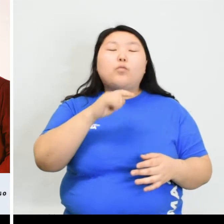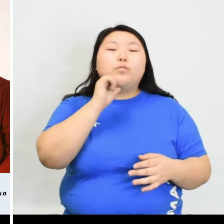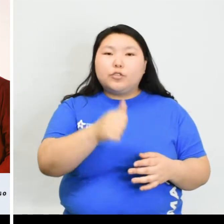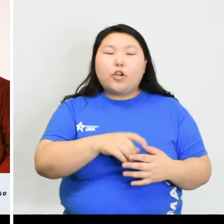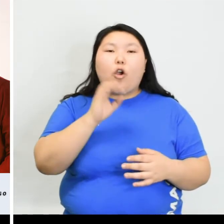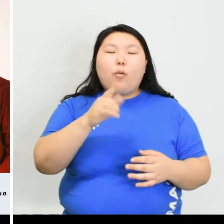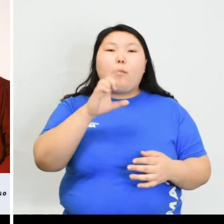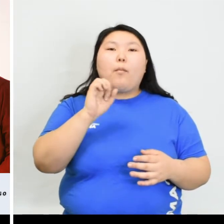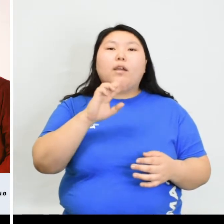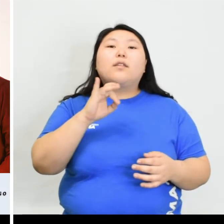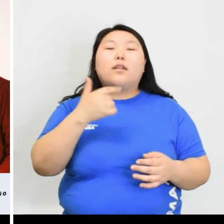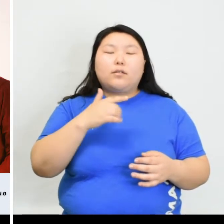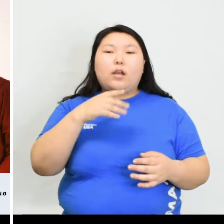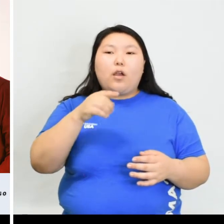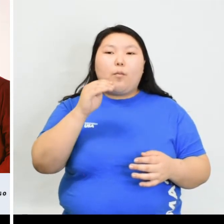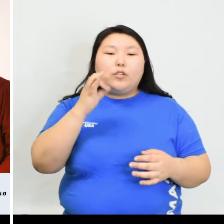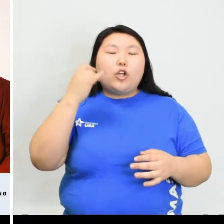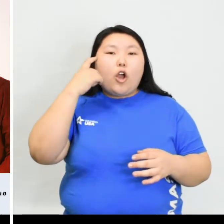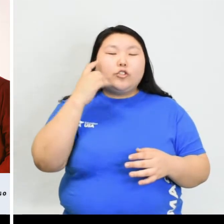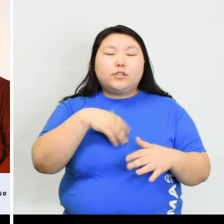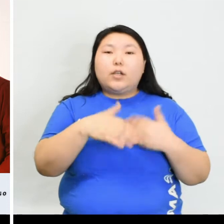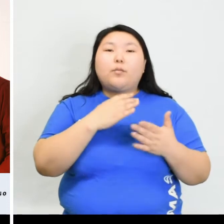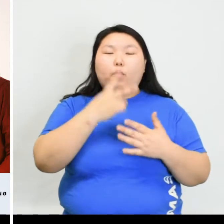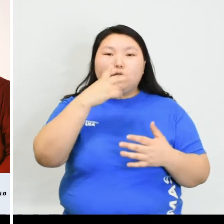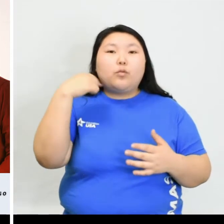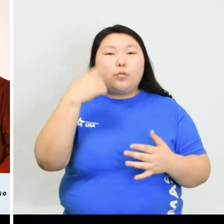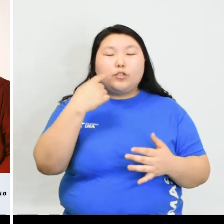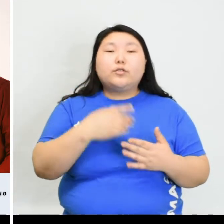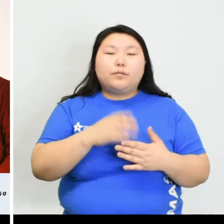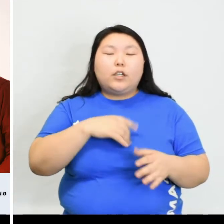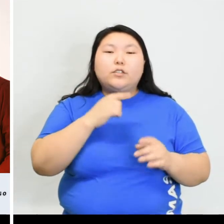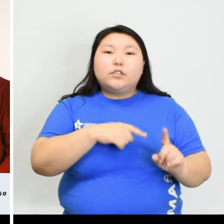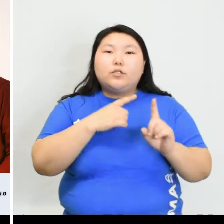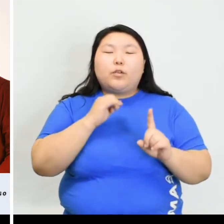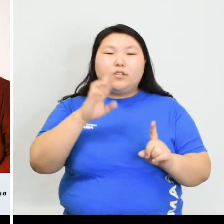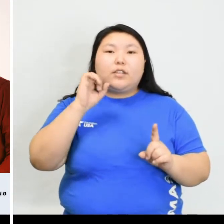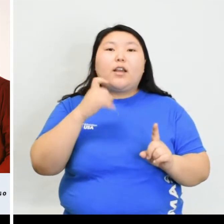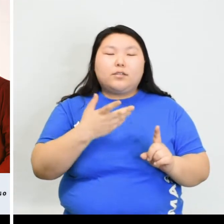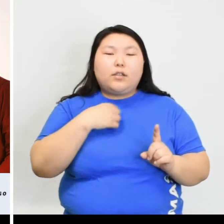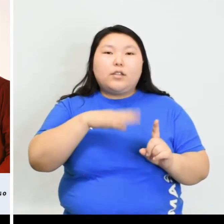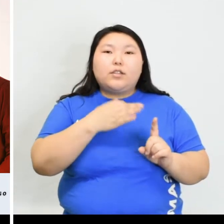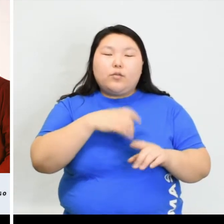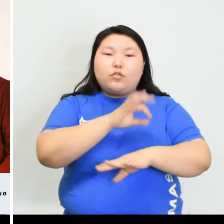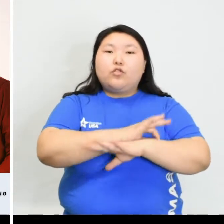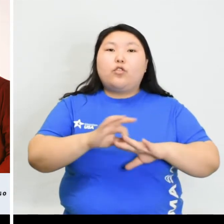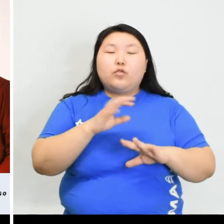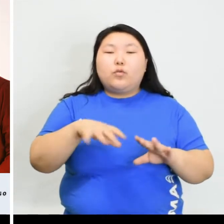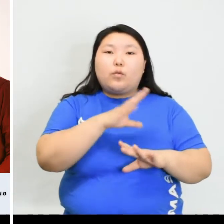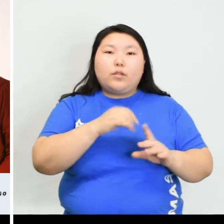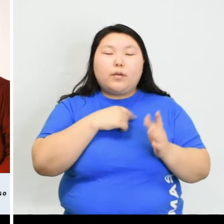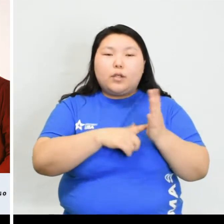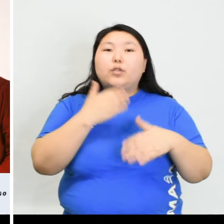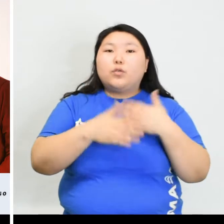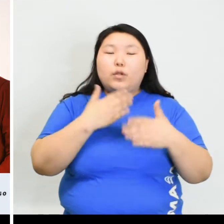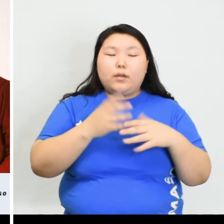баялаг гэдэг тийм нэг философигаар яваад байгаа байхгүй юу? Үзэл бодол миний. Тэгээд тэрийг бол яханд тэр тийм төслүүдийг ингээд хэрэгжүүлээ.